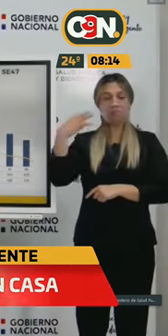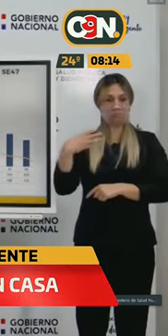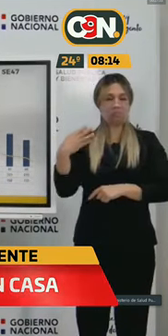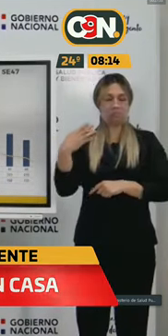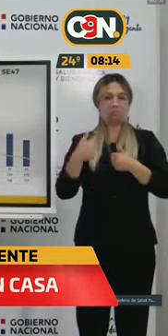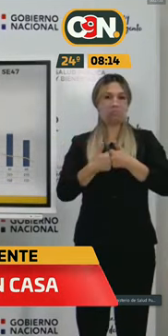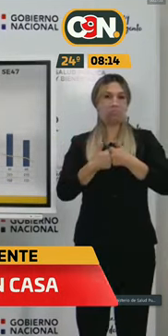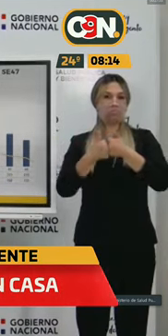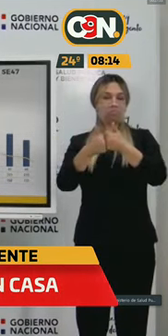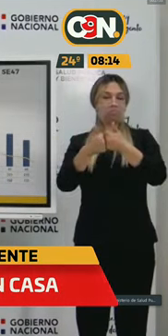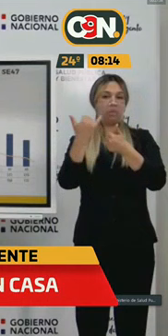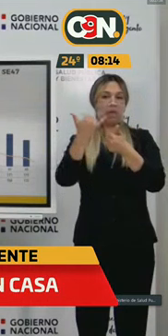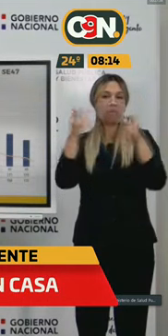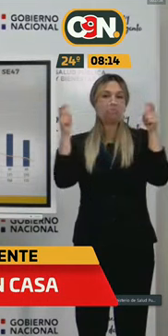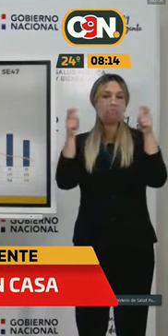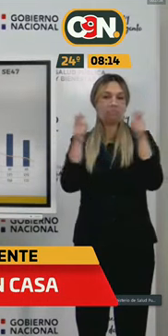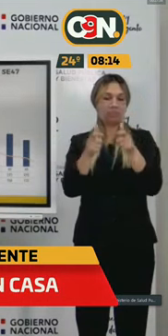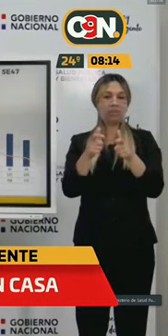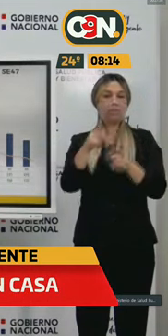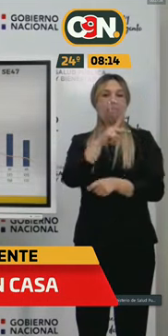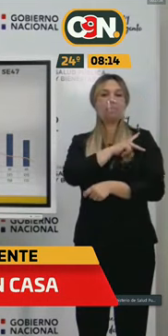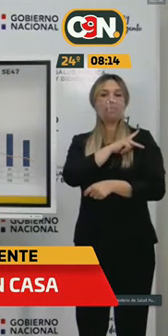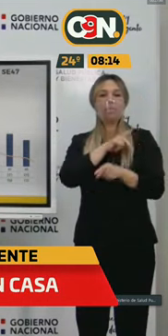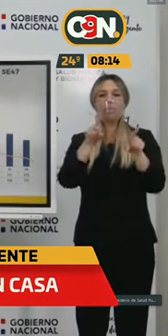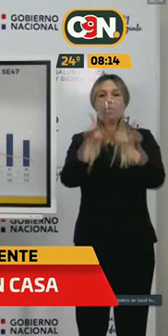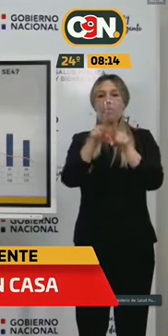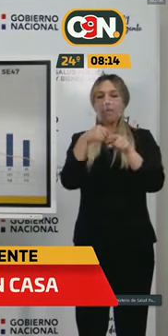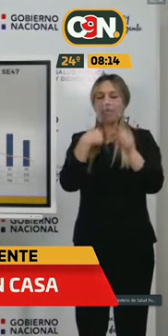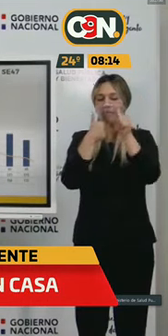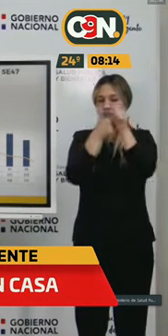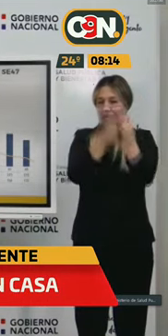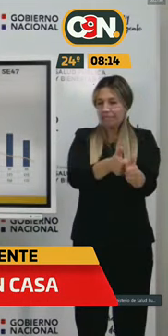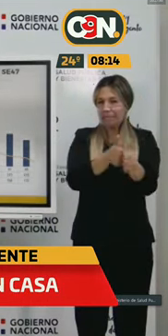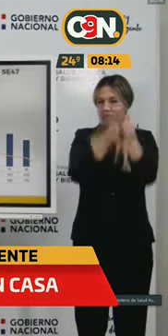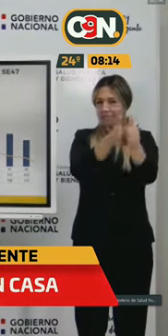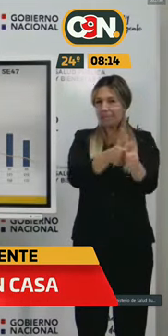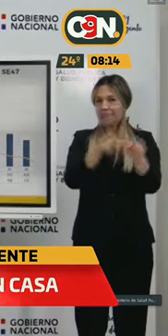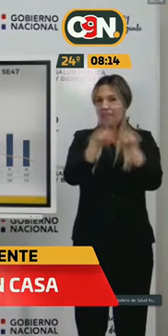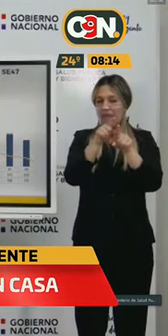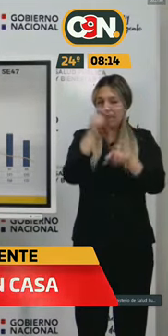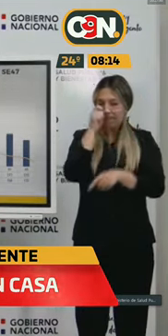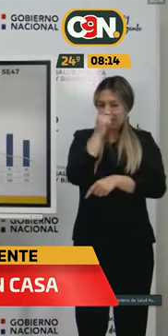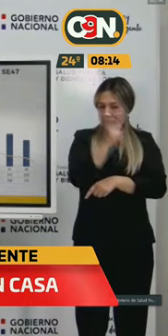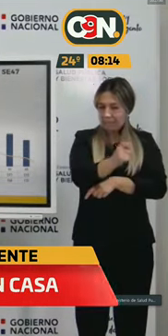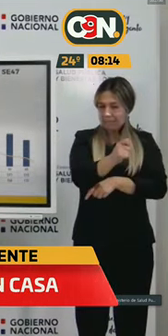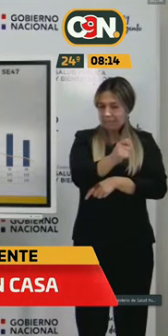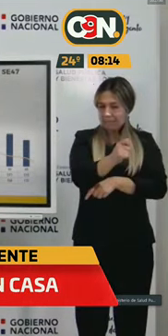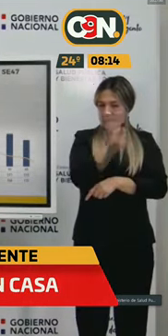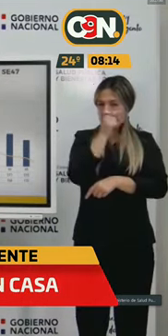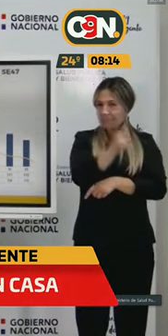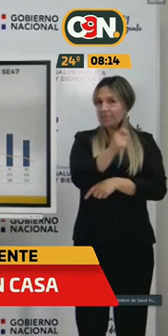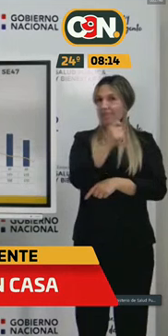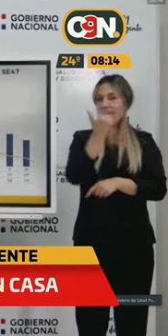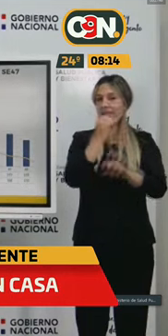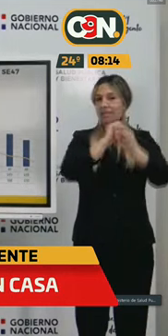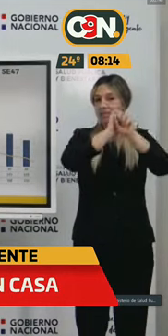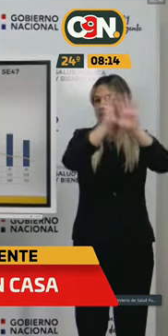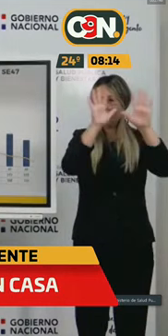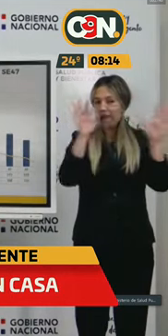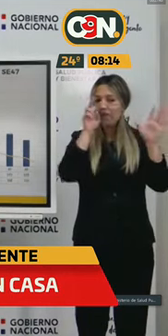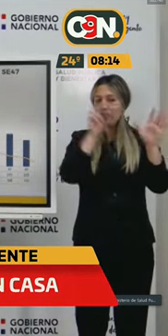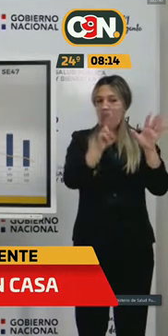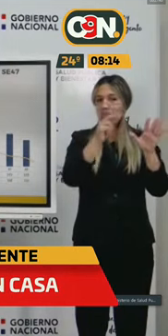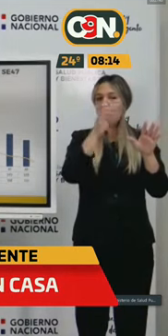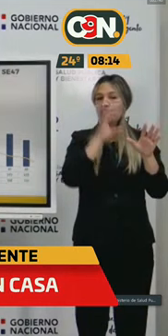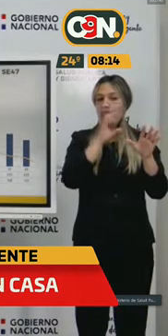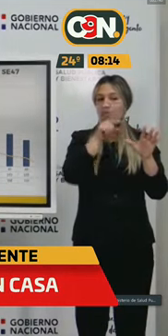es un grupo de personas que miramos en detalle, con lupa, que seguimos muy de cerca y que refleja siempre de manera